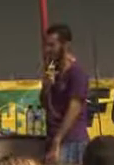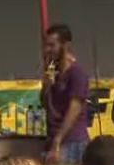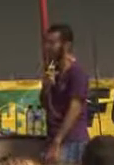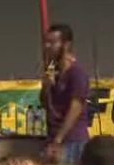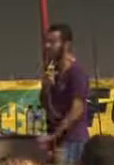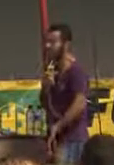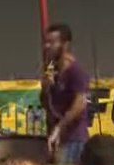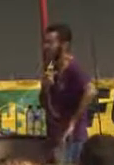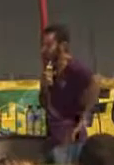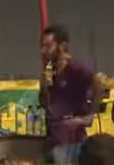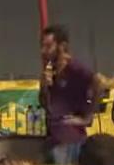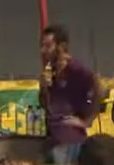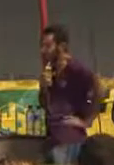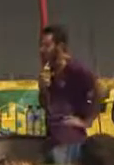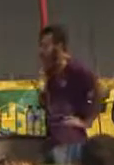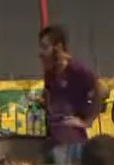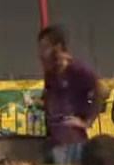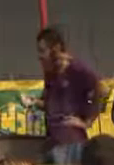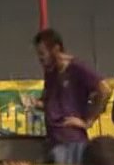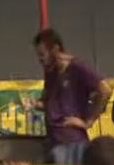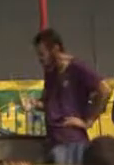numa pergunta.